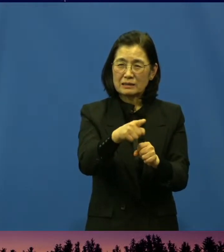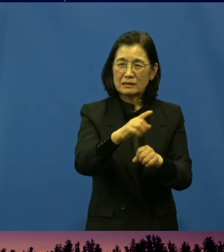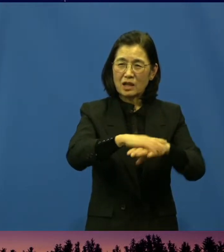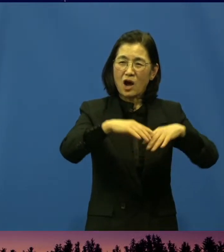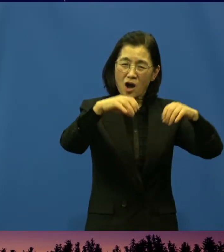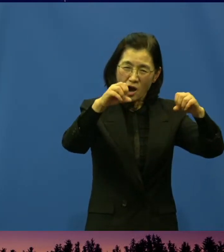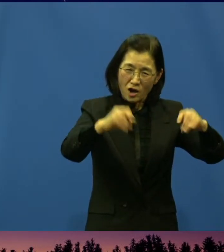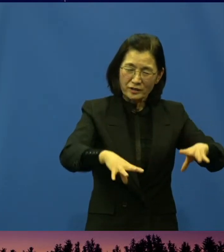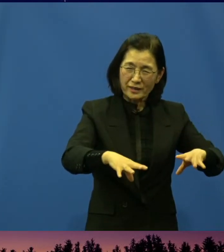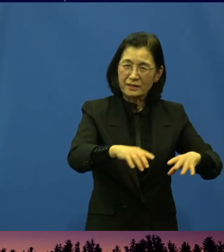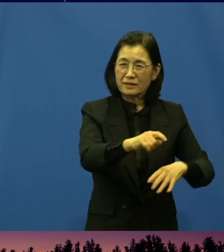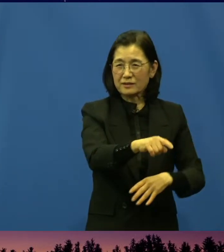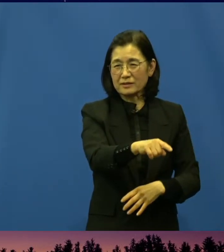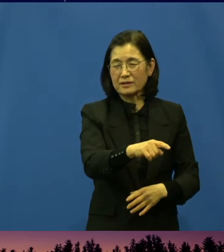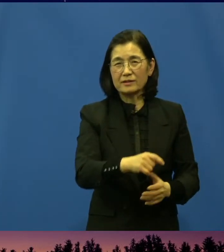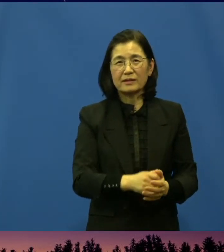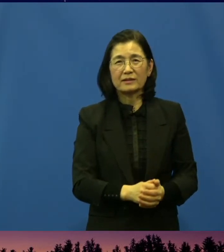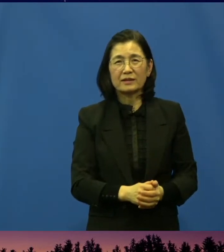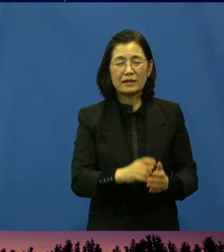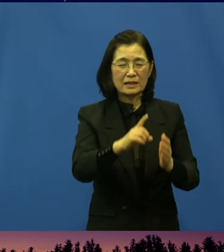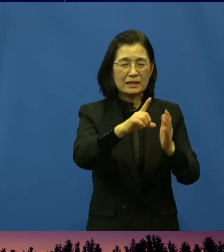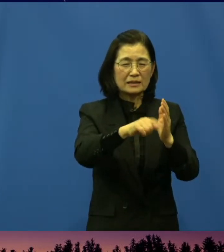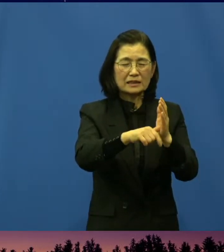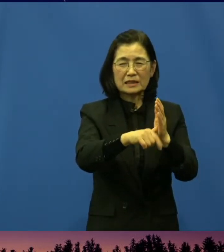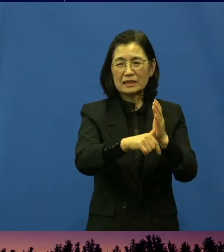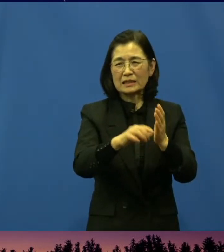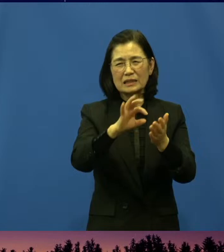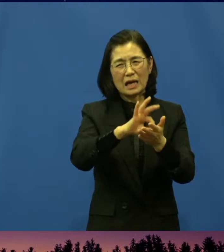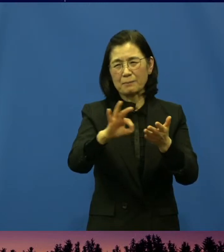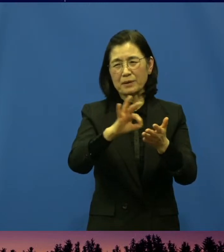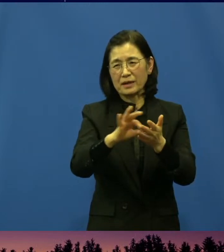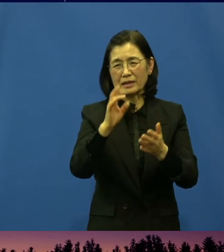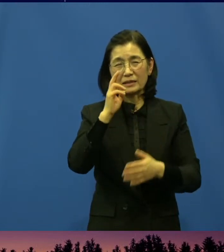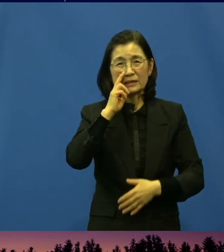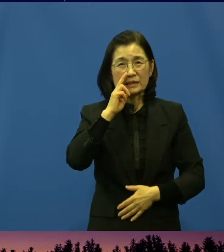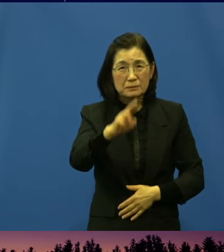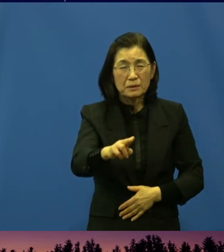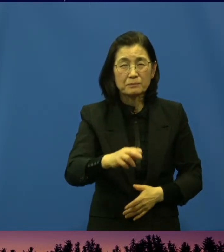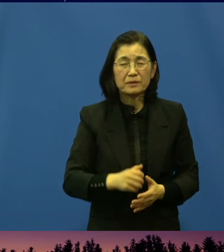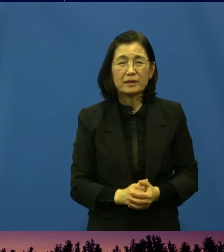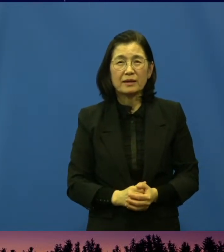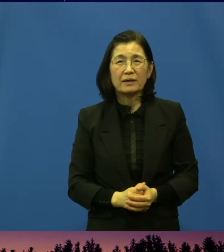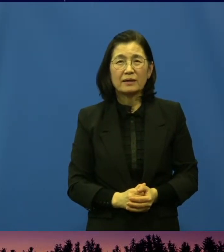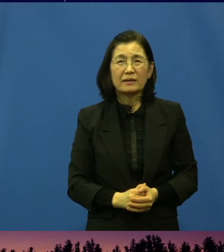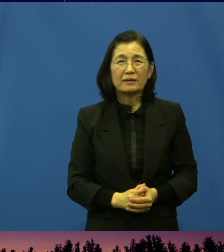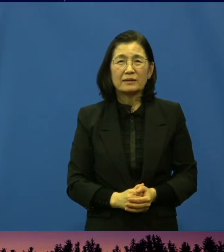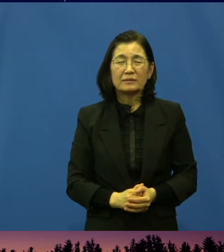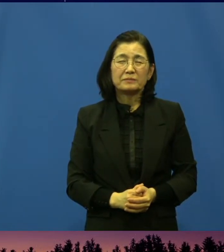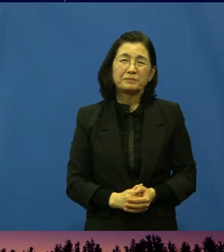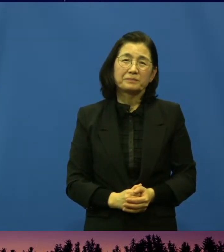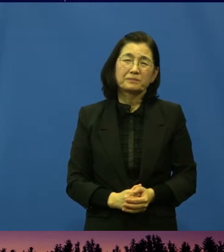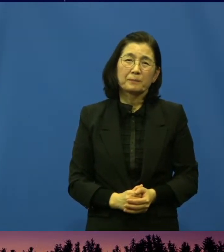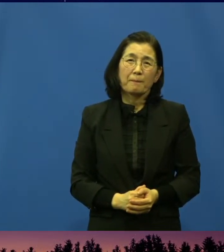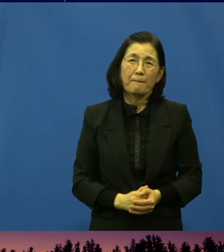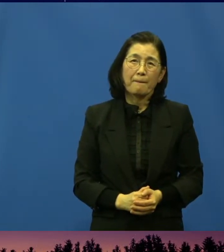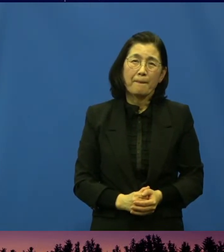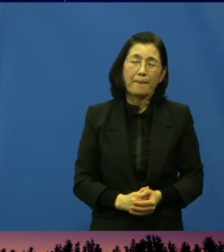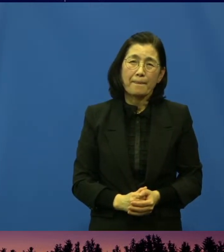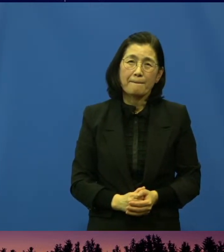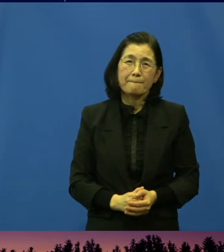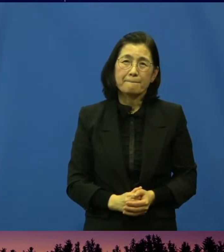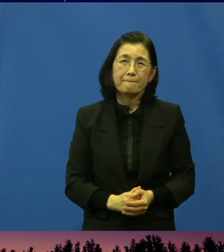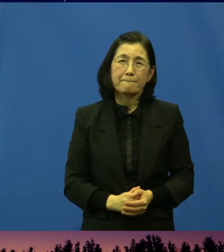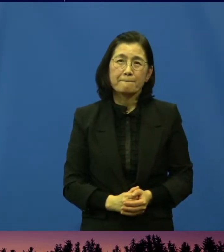주기적으로 일어나거나 벌어지는 사건들, 이전부터 늘 있어 왔던 얘기들, 비슷비슷한 얘기들, 바람처럼 왔다가